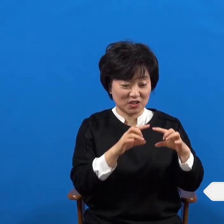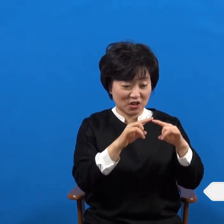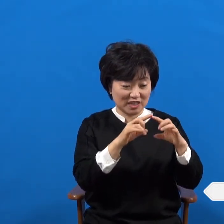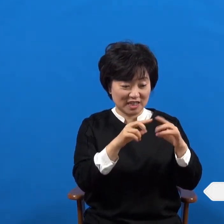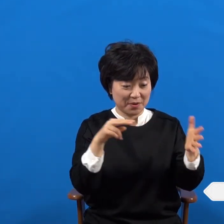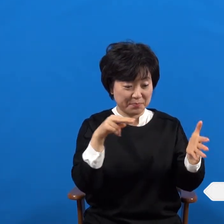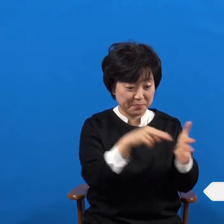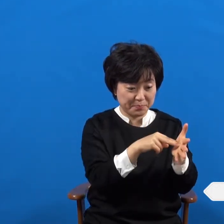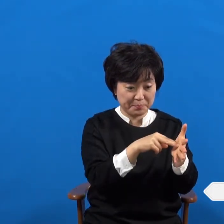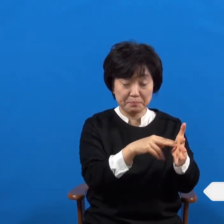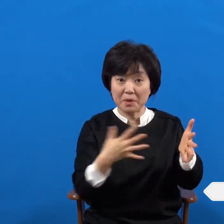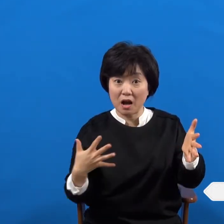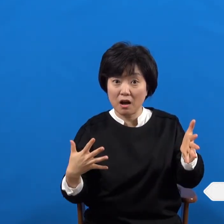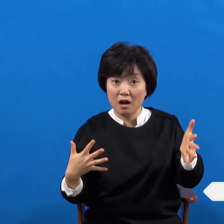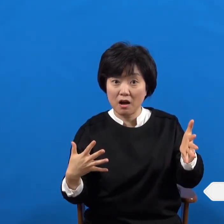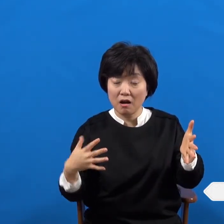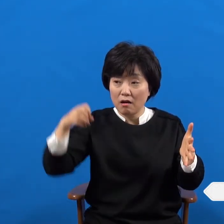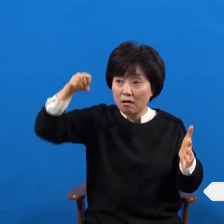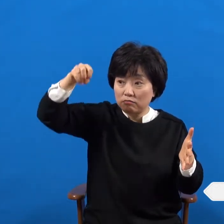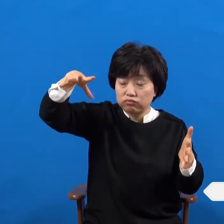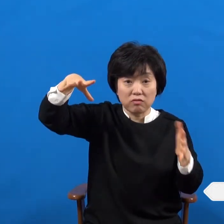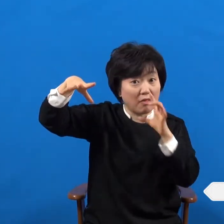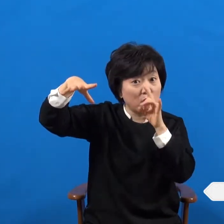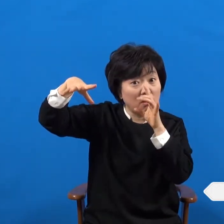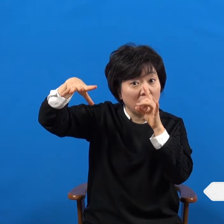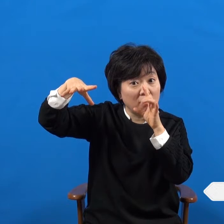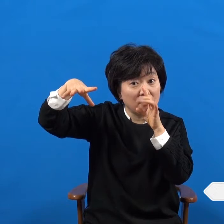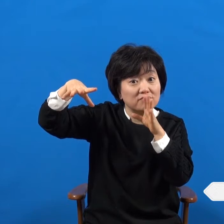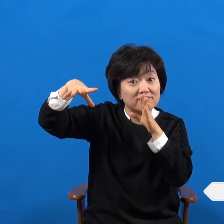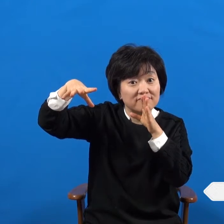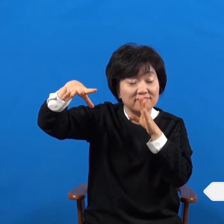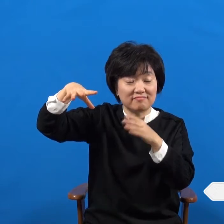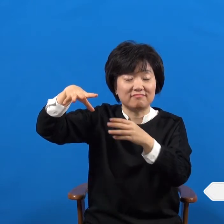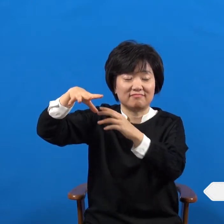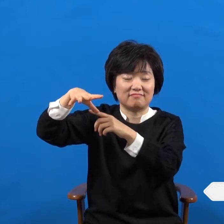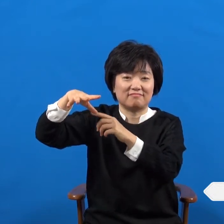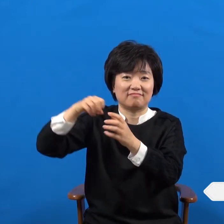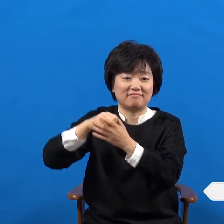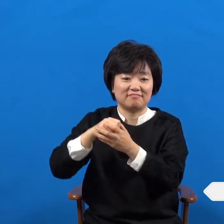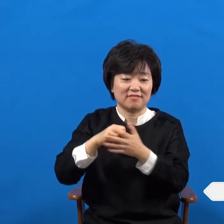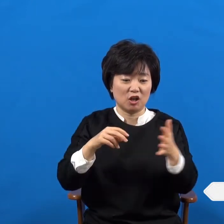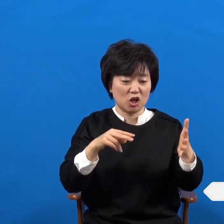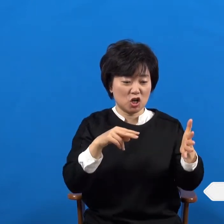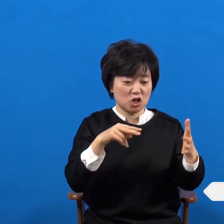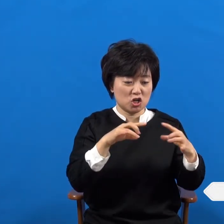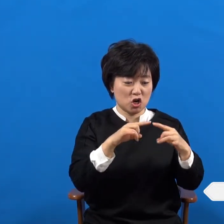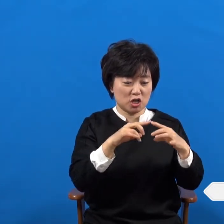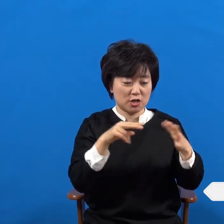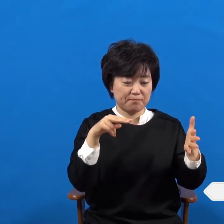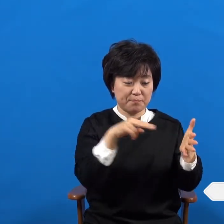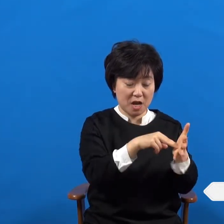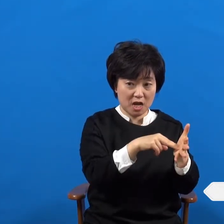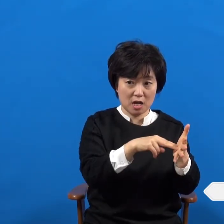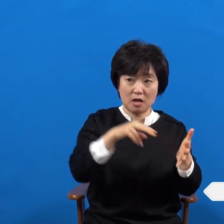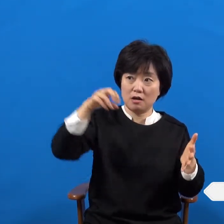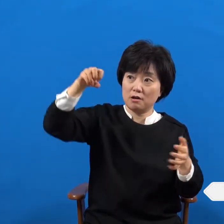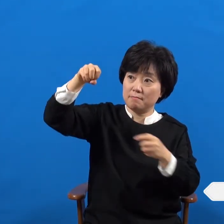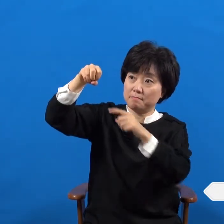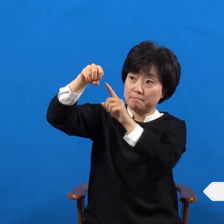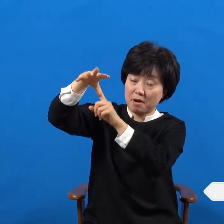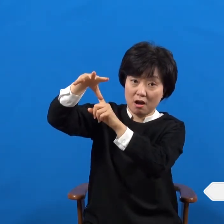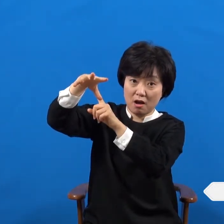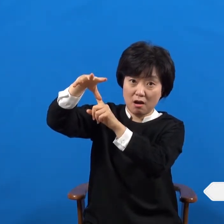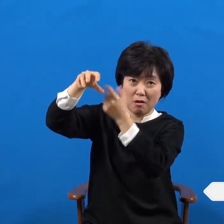전기가 꼽혀 있지 않으면 불이 들어올 수가 없습니다. 전기가 들어와도 전구가